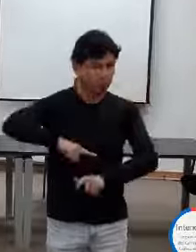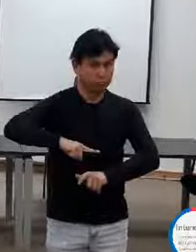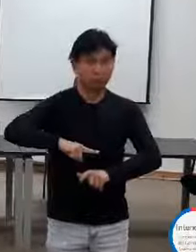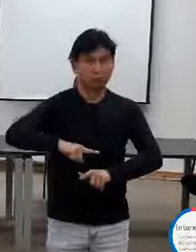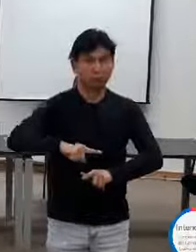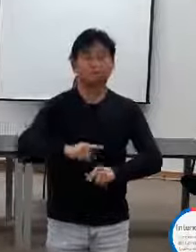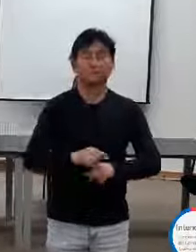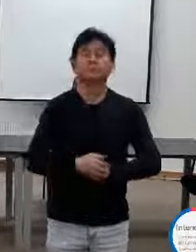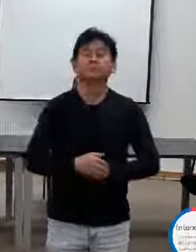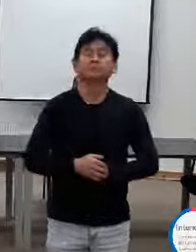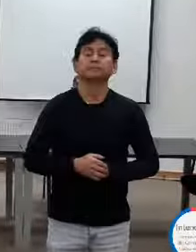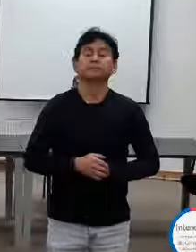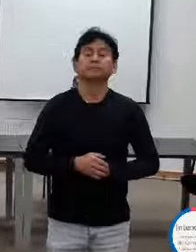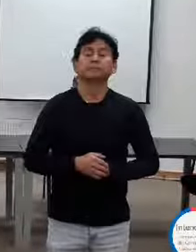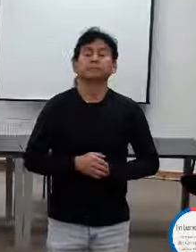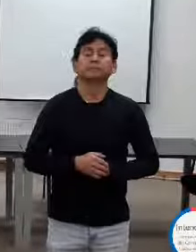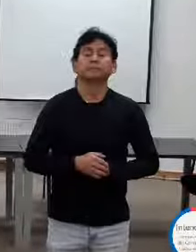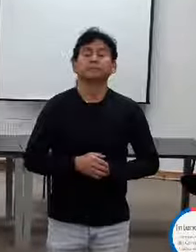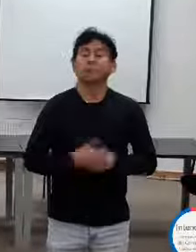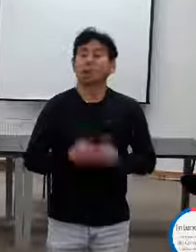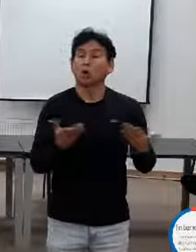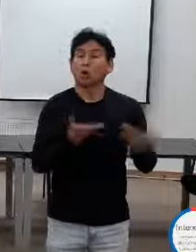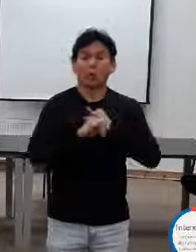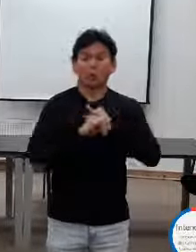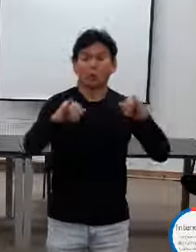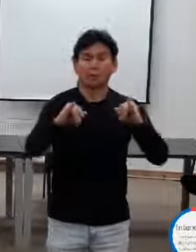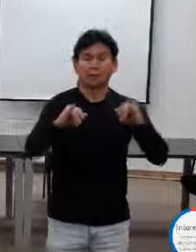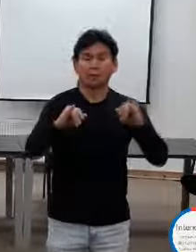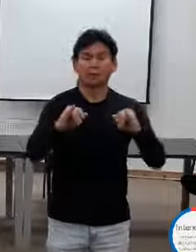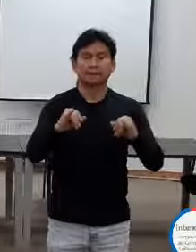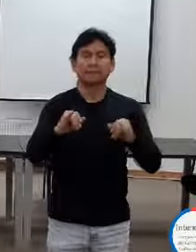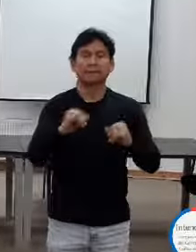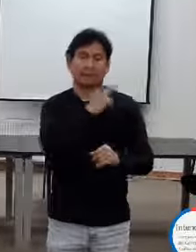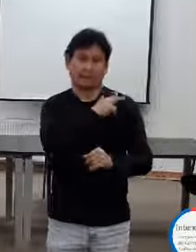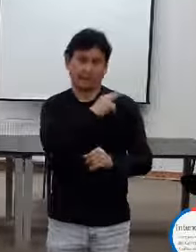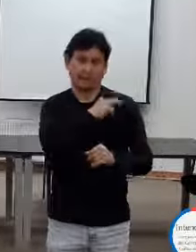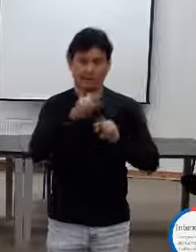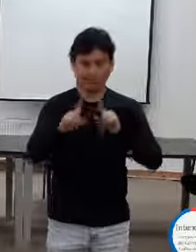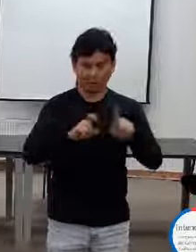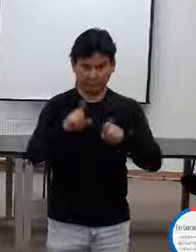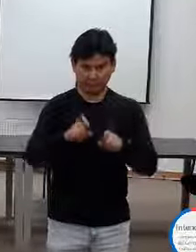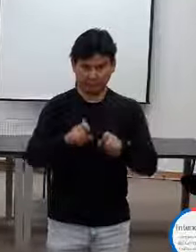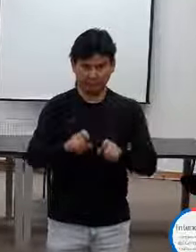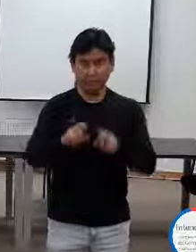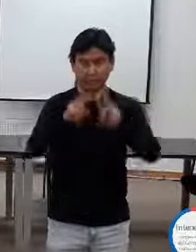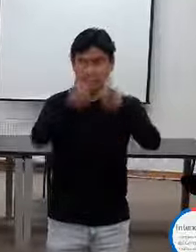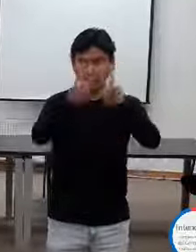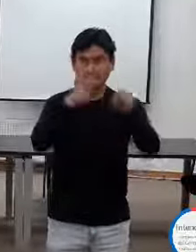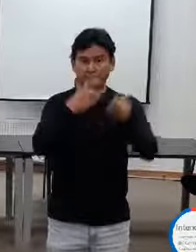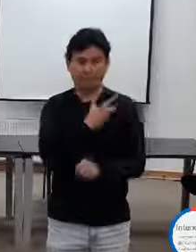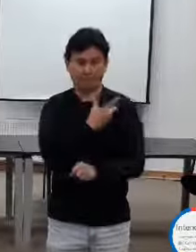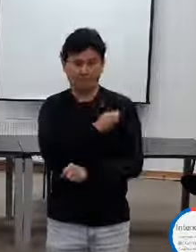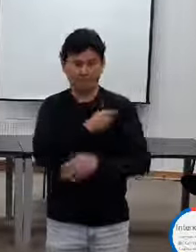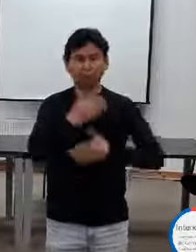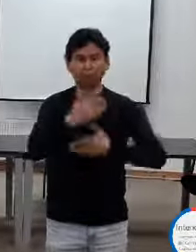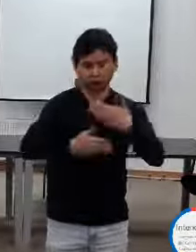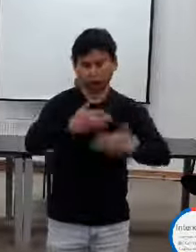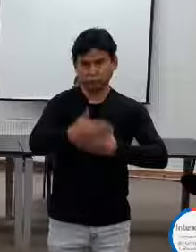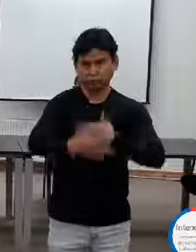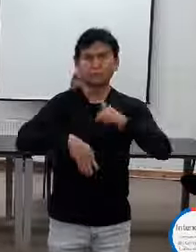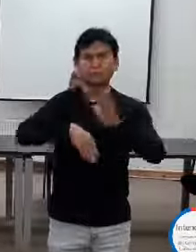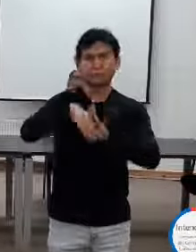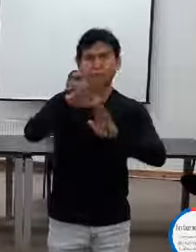esta medida sanitaria, como lo va a informar el general. La vacunación sigue su proceso adelante, ya hemos